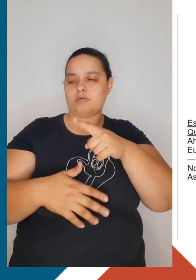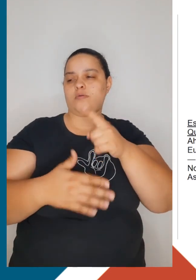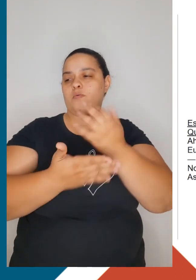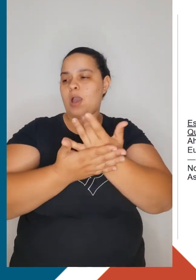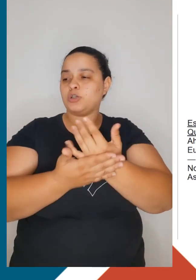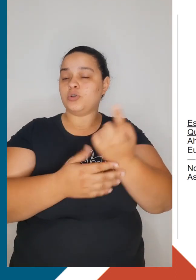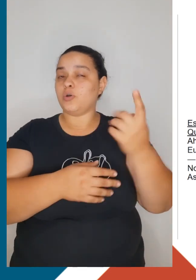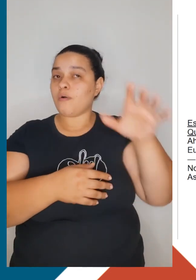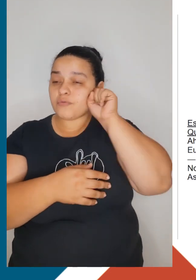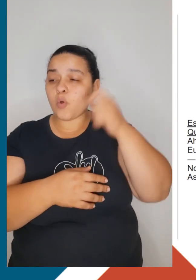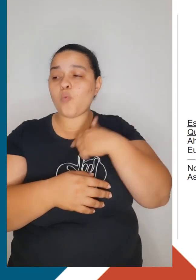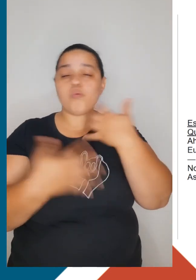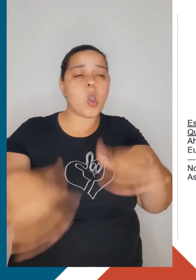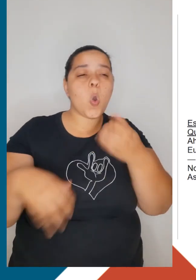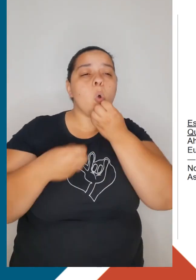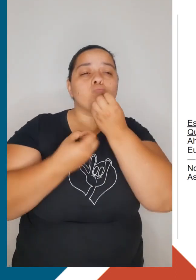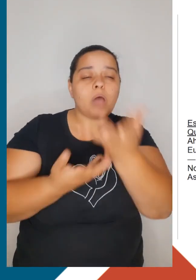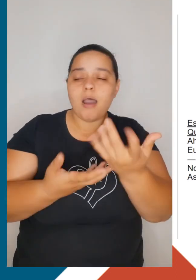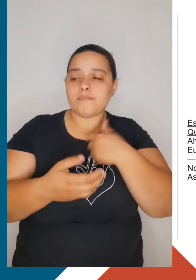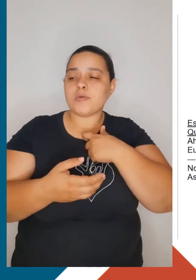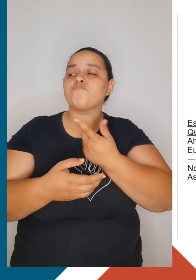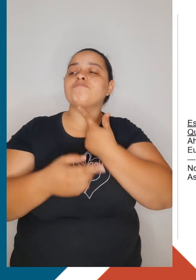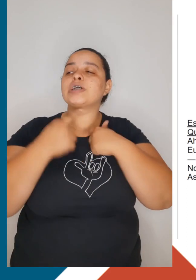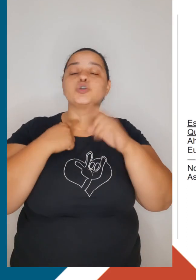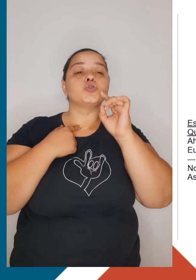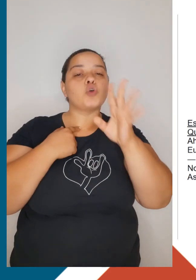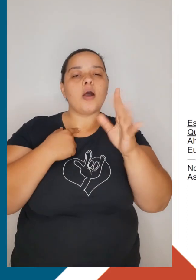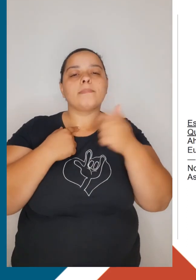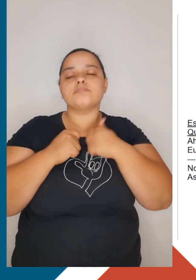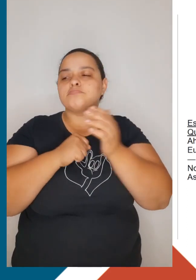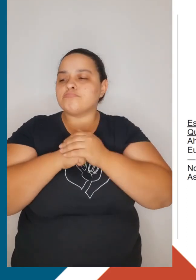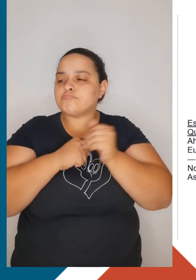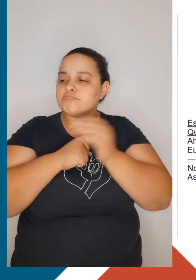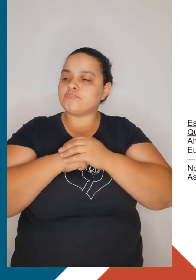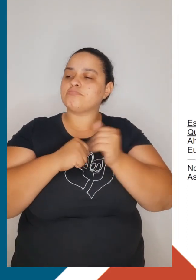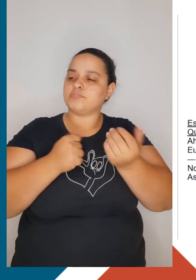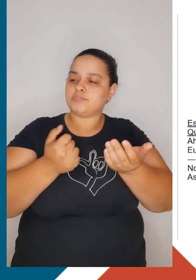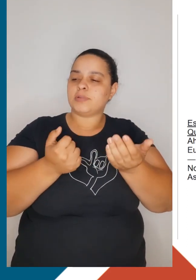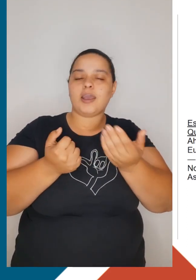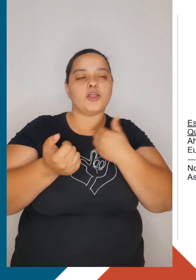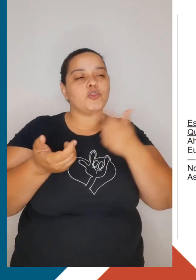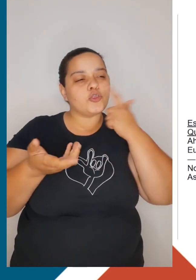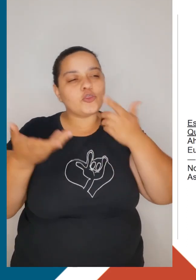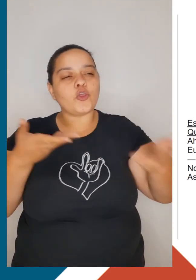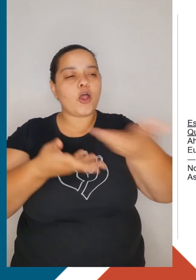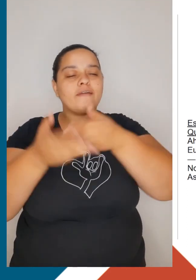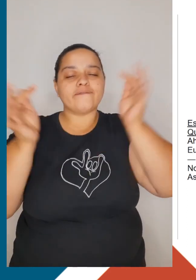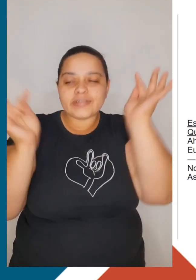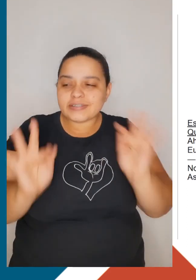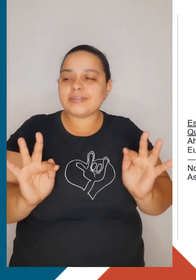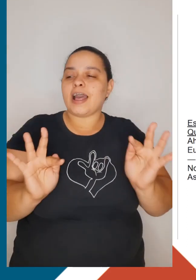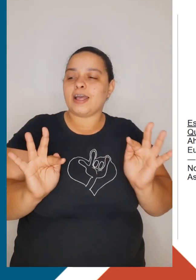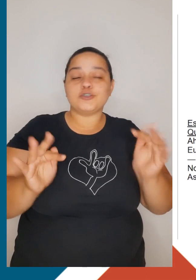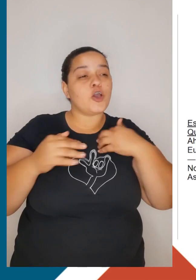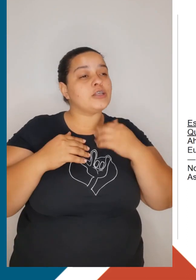eu não quero contar-te o meu desejo, quero contar-te apenas a minha ternura. Ah, se em troca de tanta felicidade que me